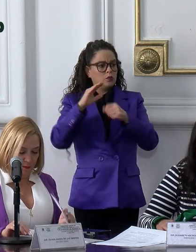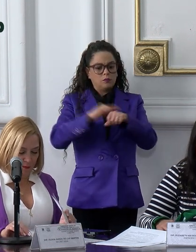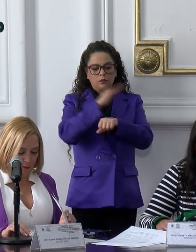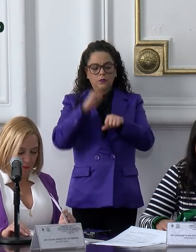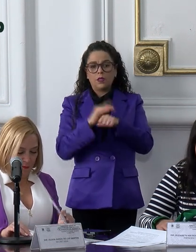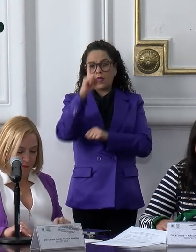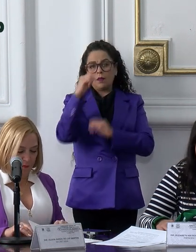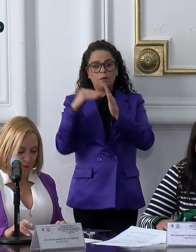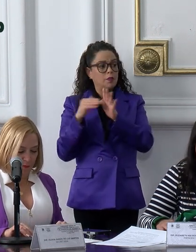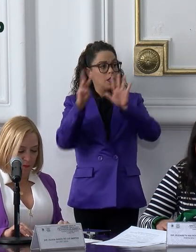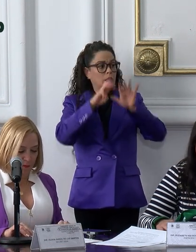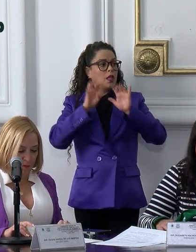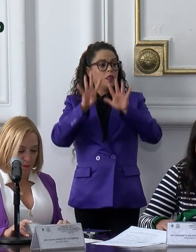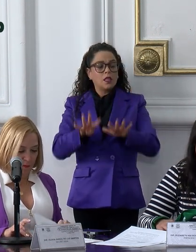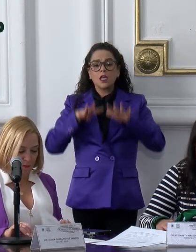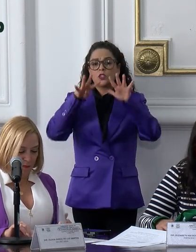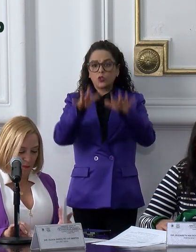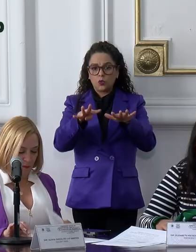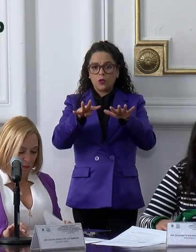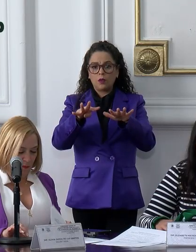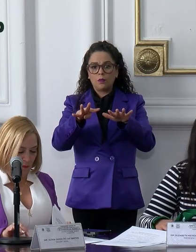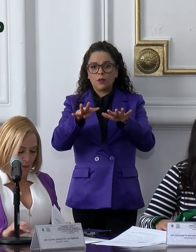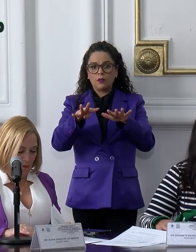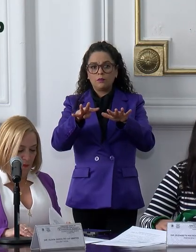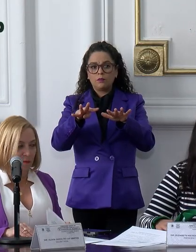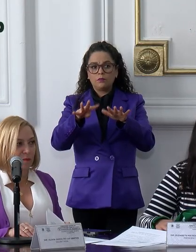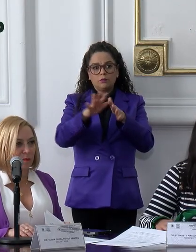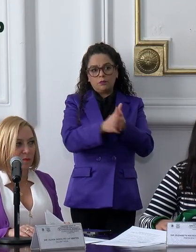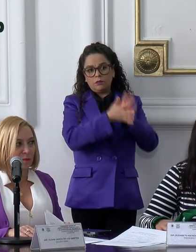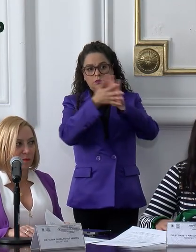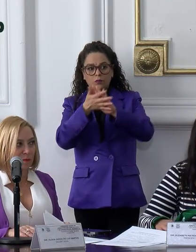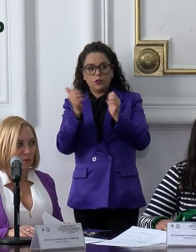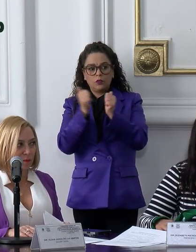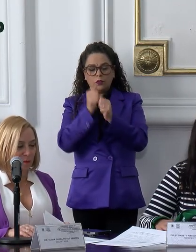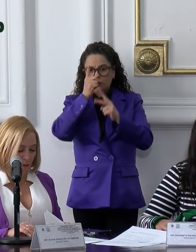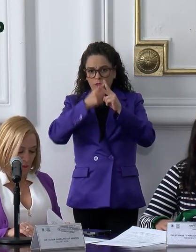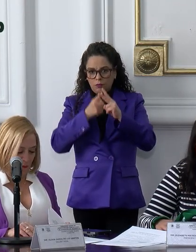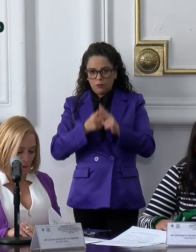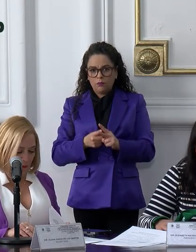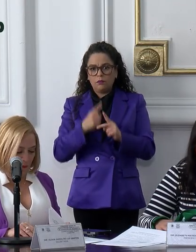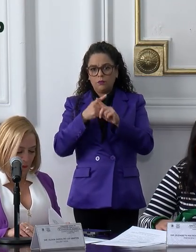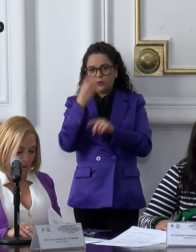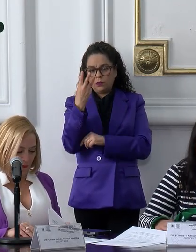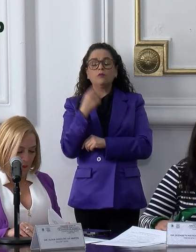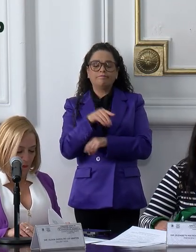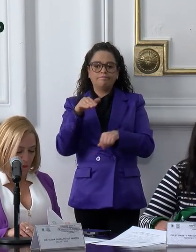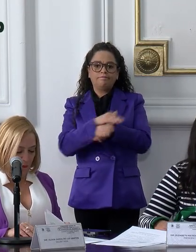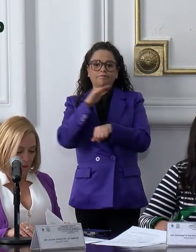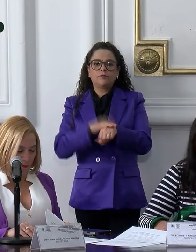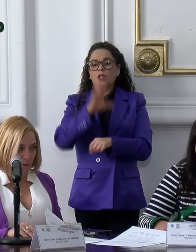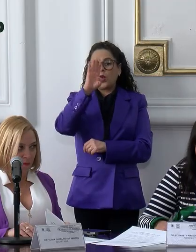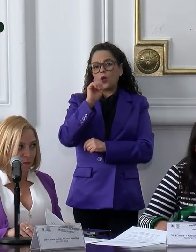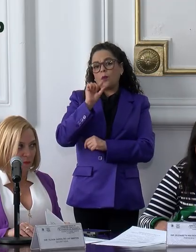puntos y, con base en la conversión a regla de 3 simple, obtuvo un promedio final de 9.4. En razón